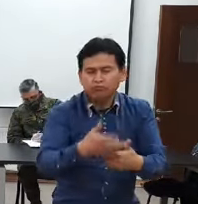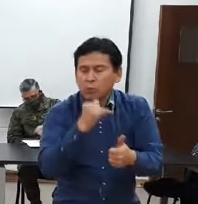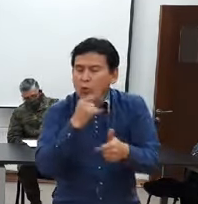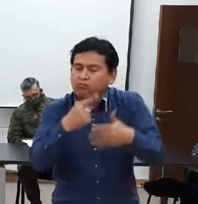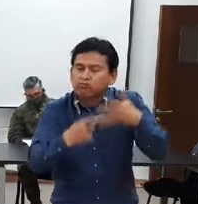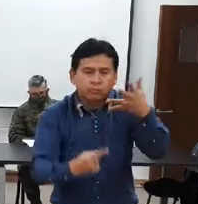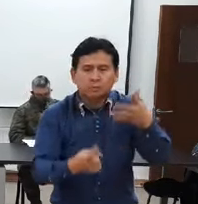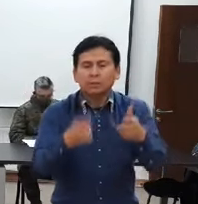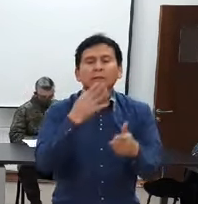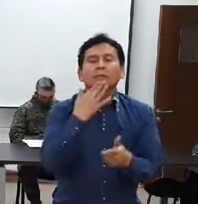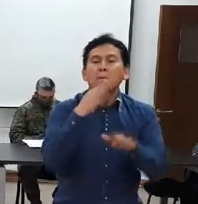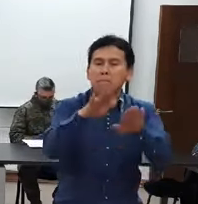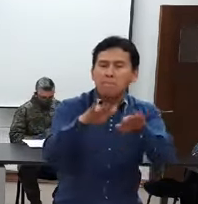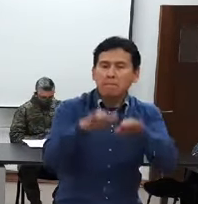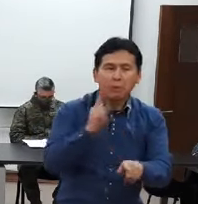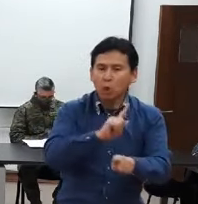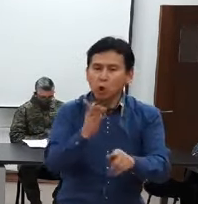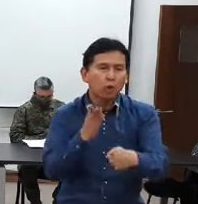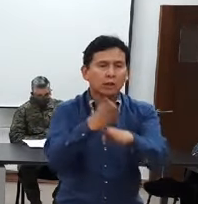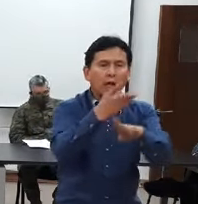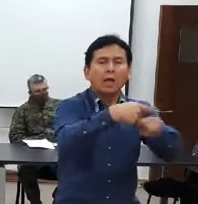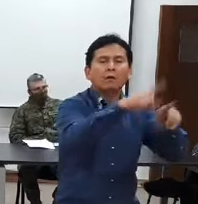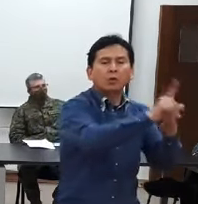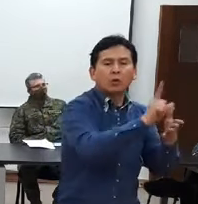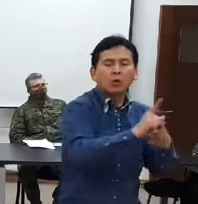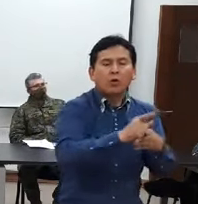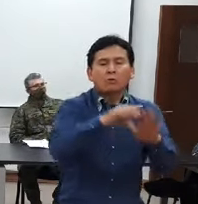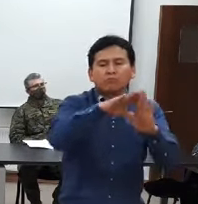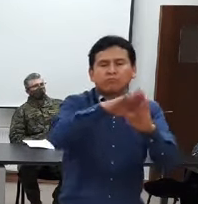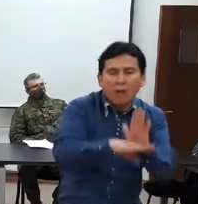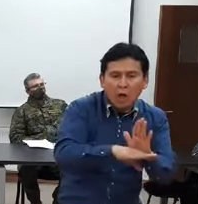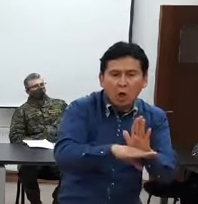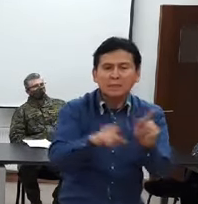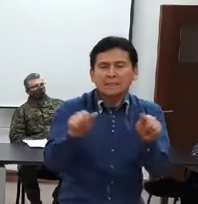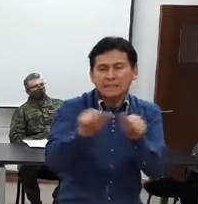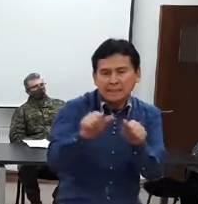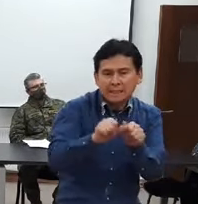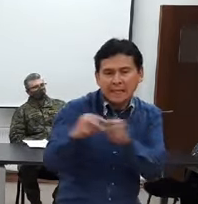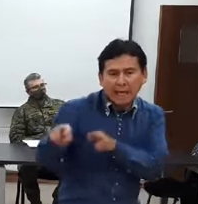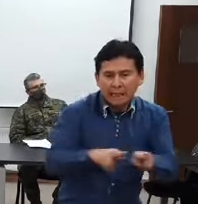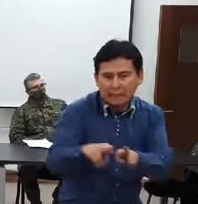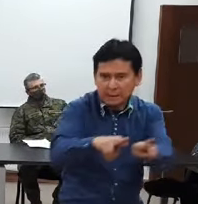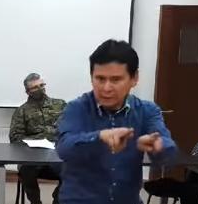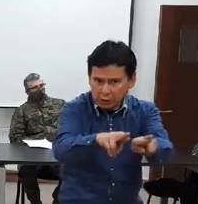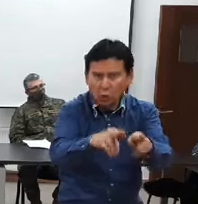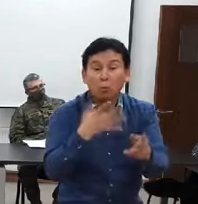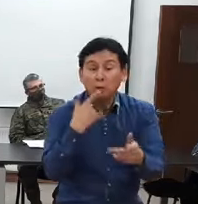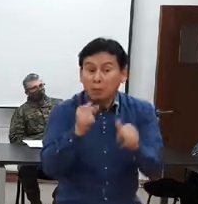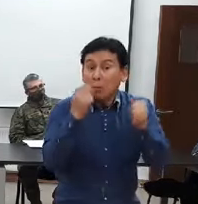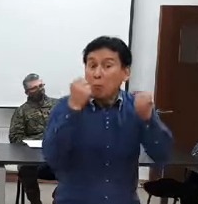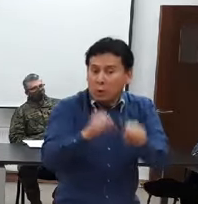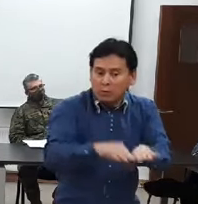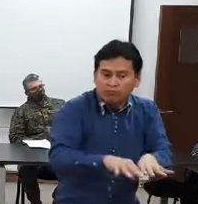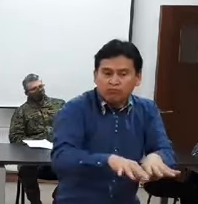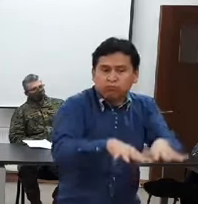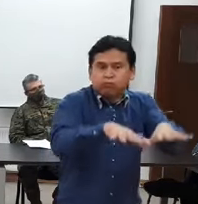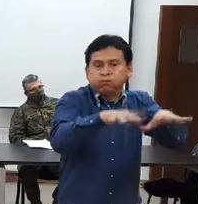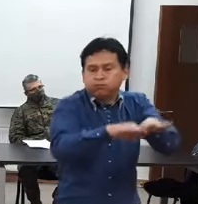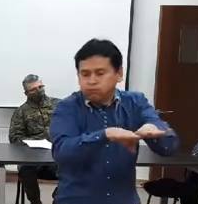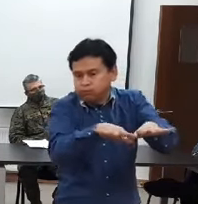Lo mismo no ir a sectores bajos o cercanos a los lechos de río, dado que esto, si hay mucha lluvia, pueden